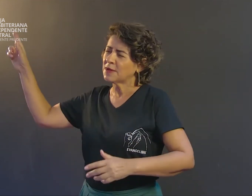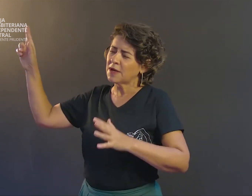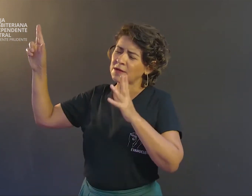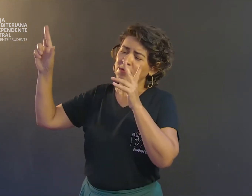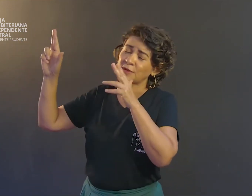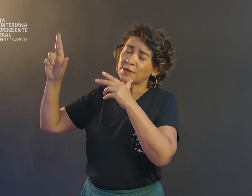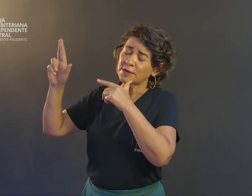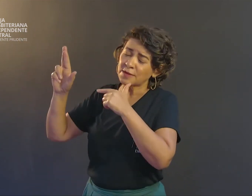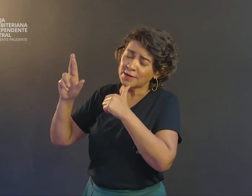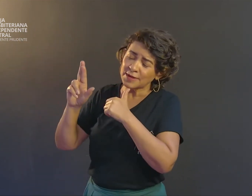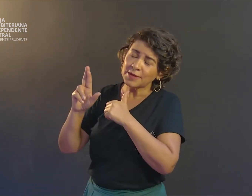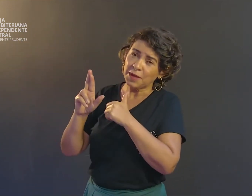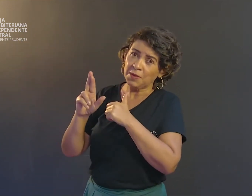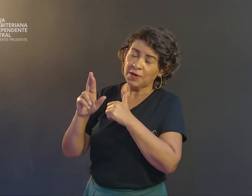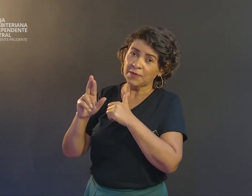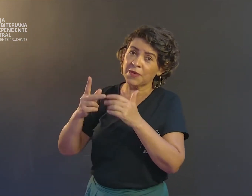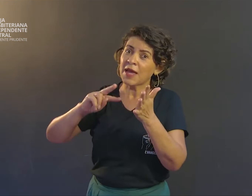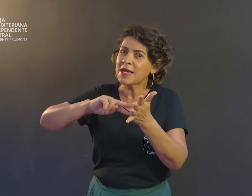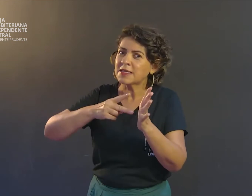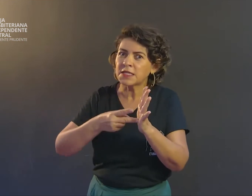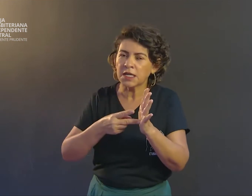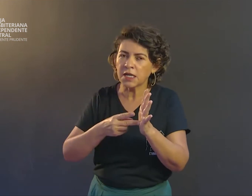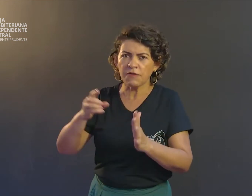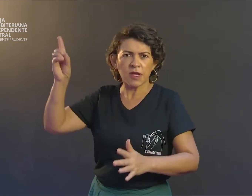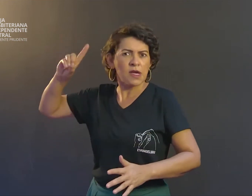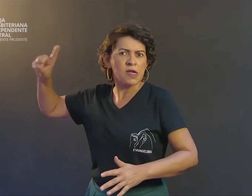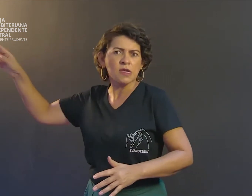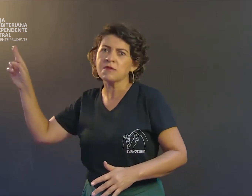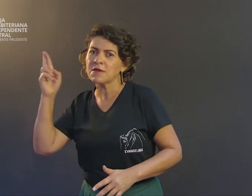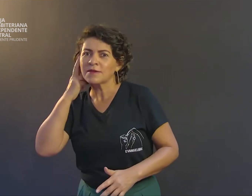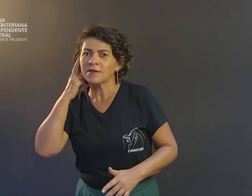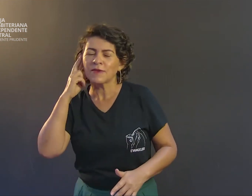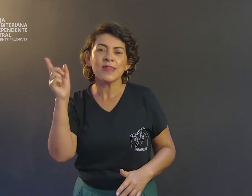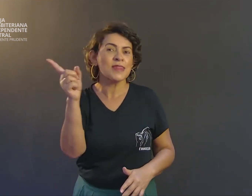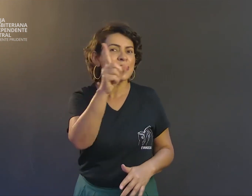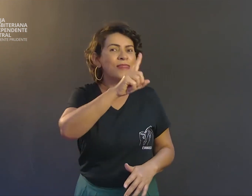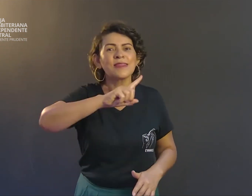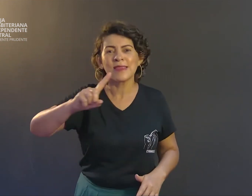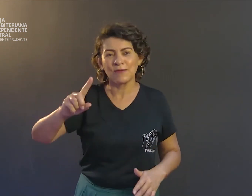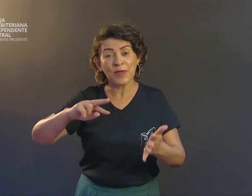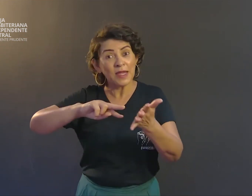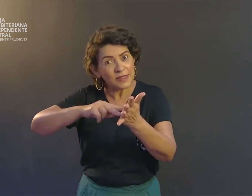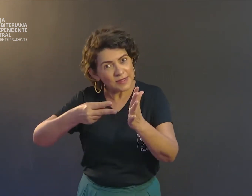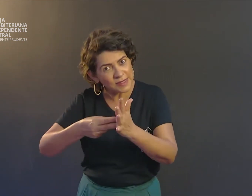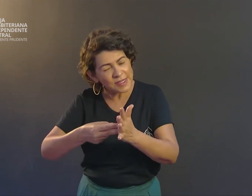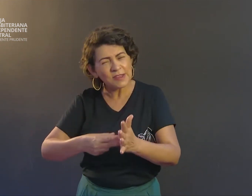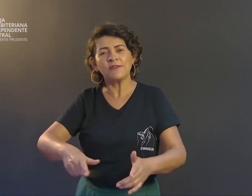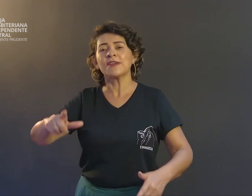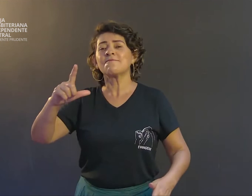não nos ouviu, mas sim que pode haver uma batalha espiritual acontecendo, a qual não estamos